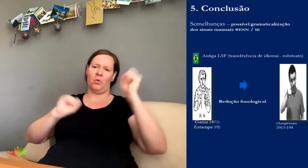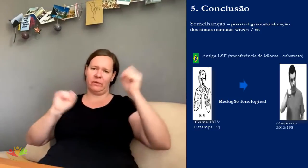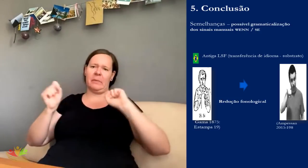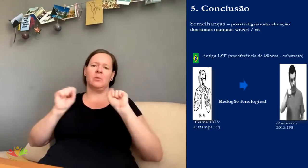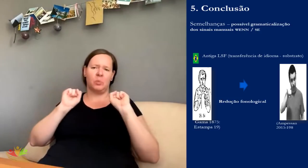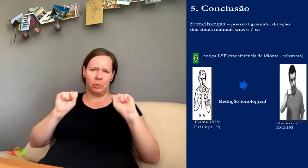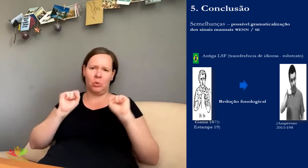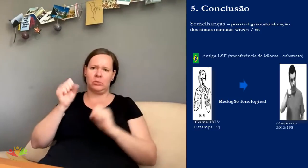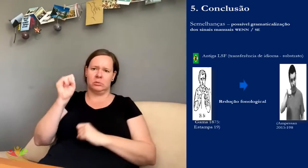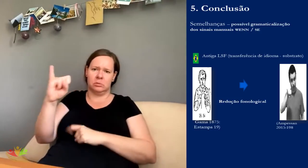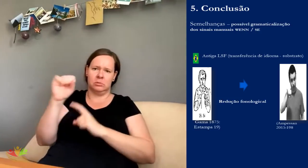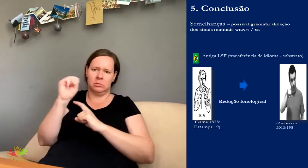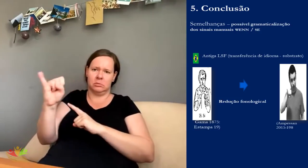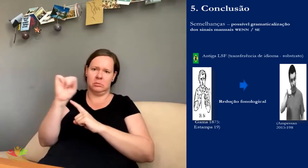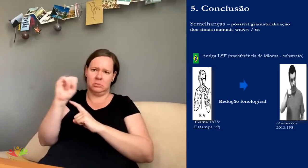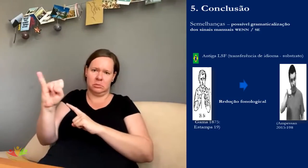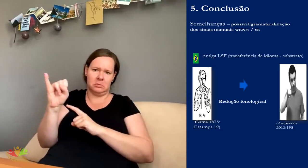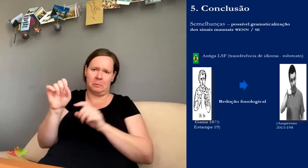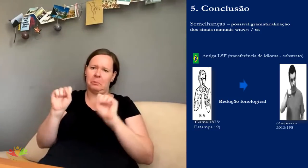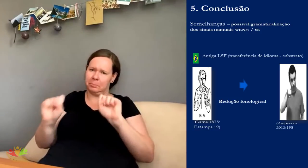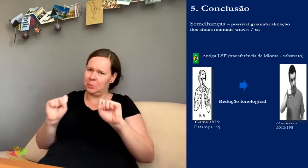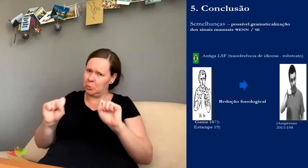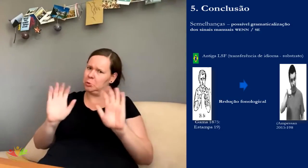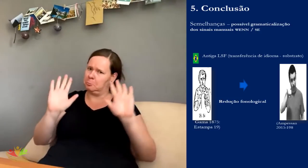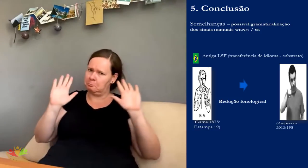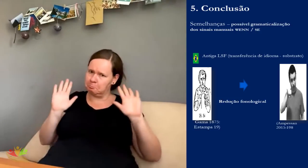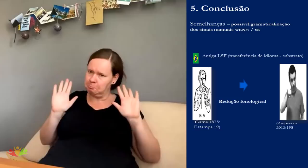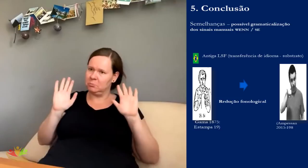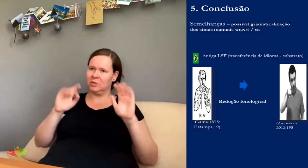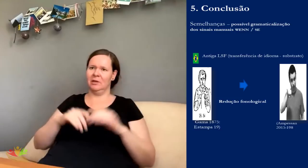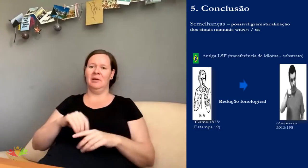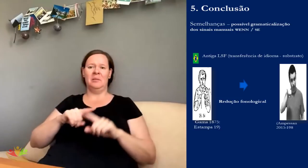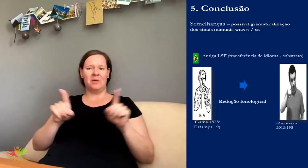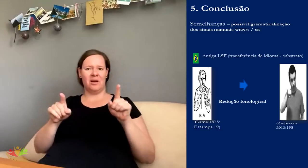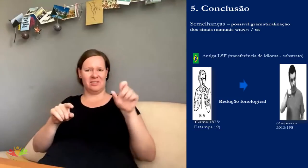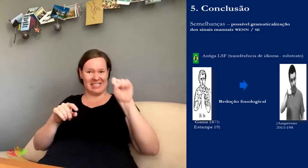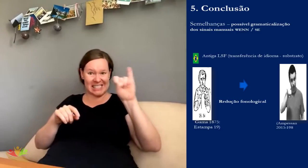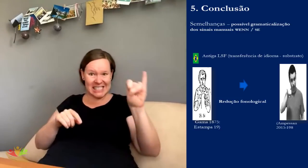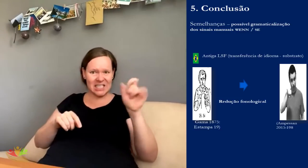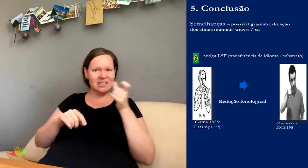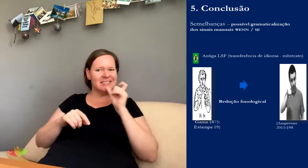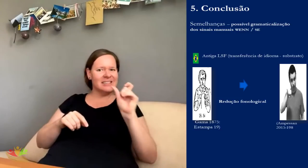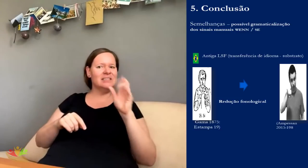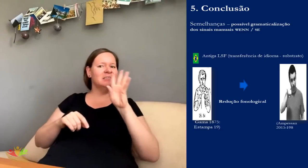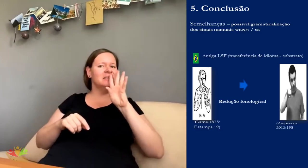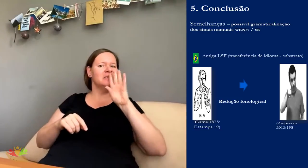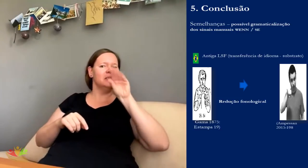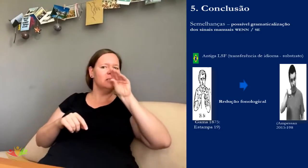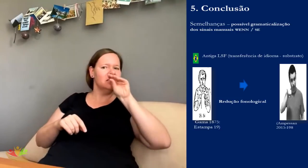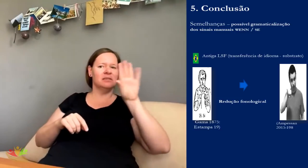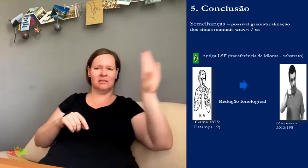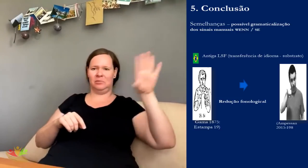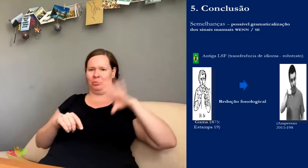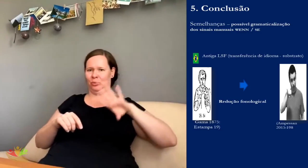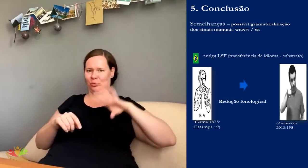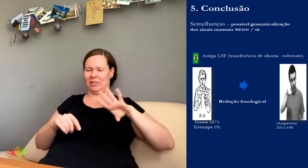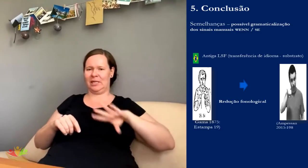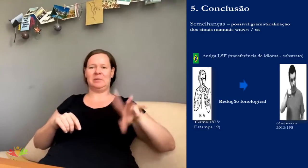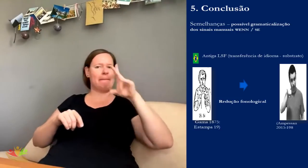si, né? E ele pode ter incorporado também outros movimentos. E são hipóteses, tá,